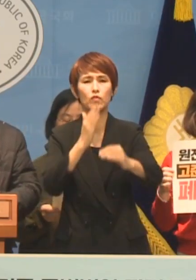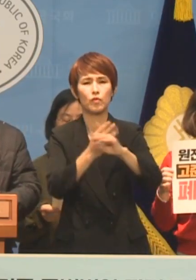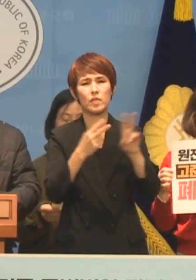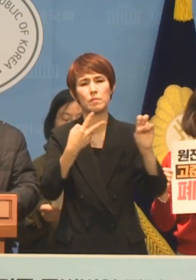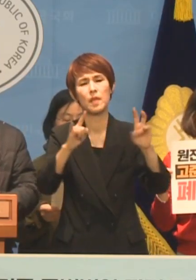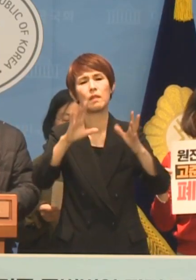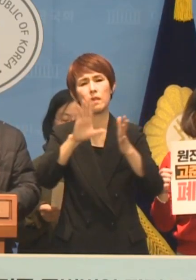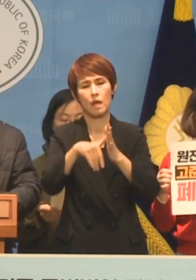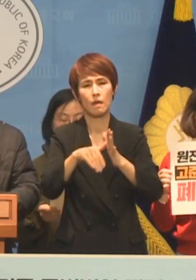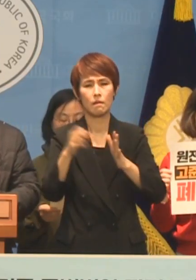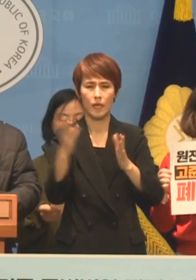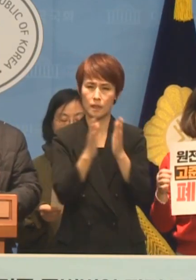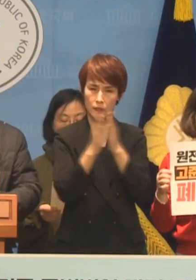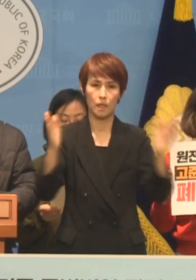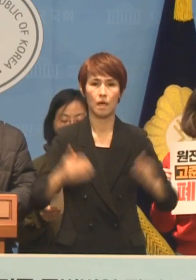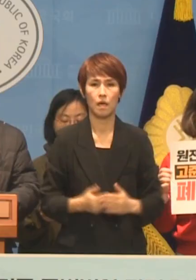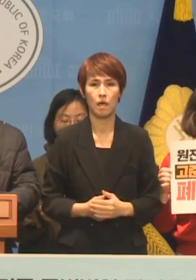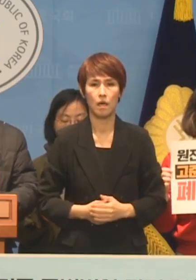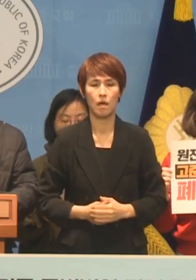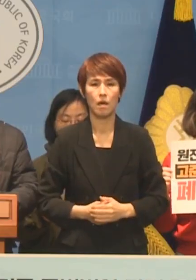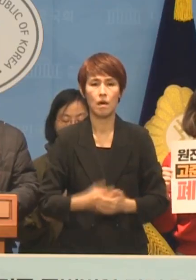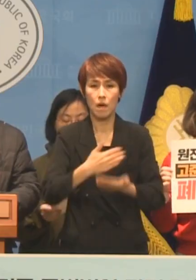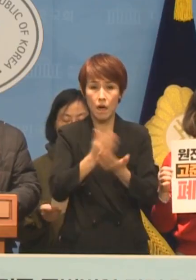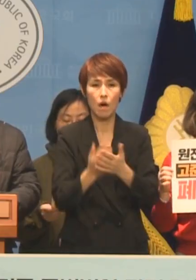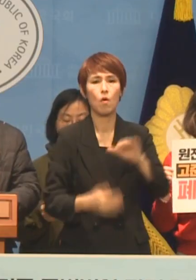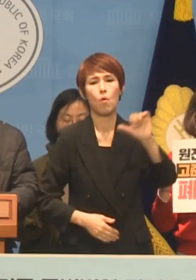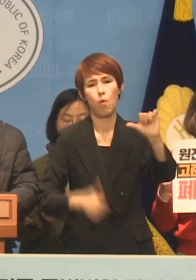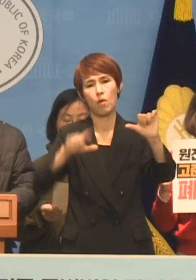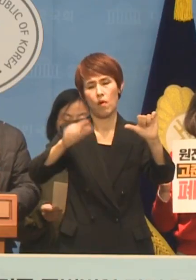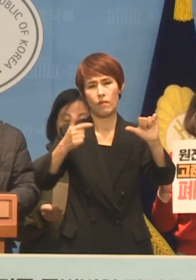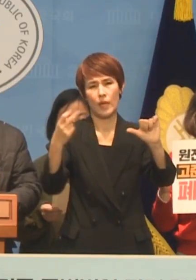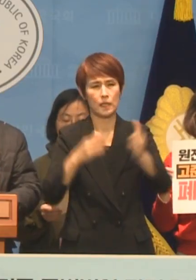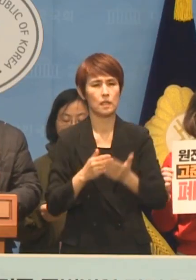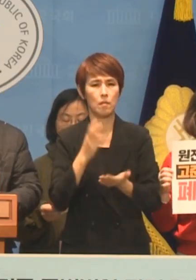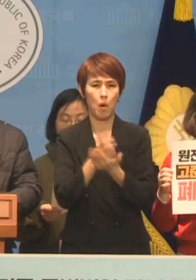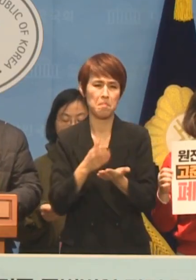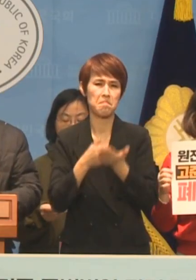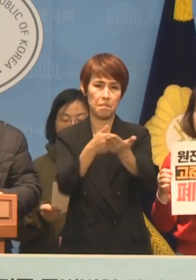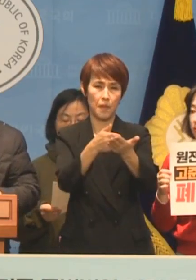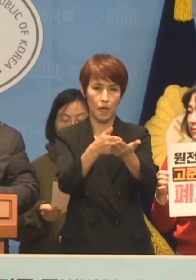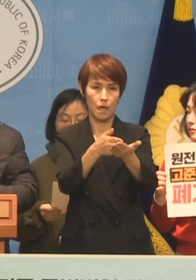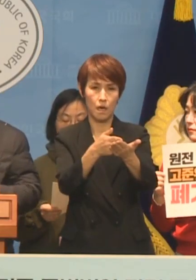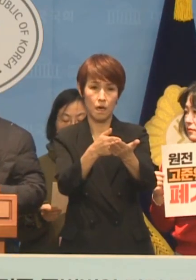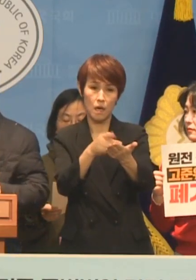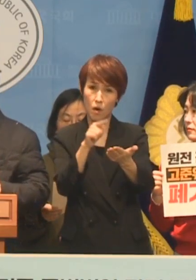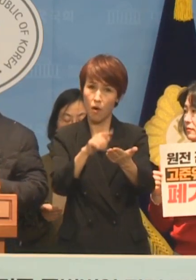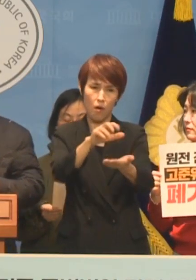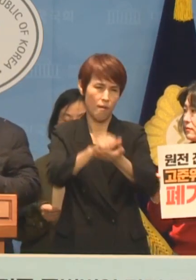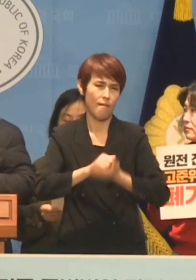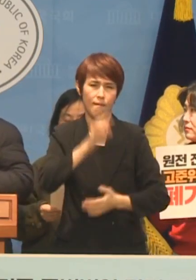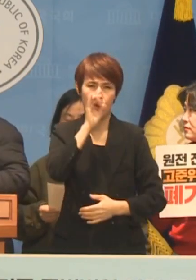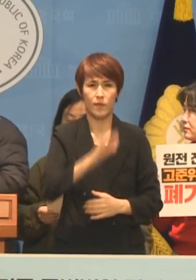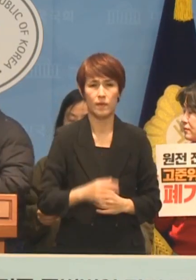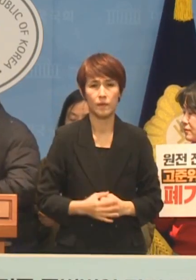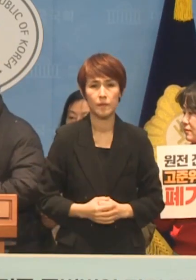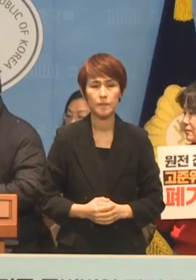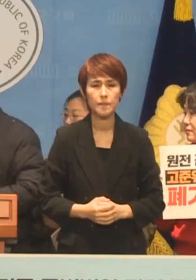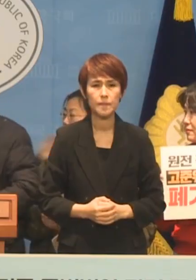국회 시작과 함께 총 5건이 발의된 것이며 이것은 절대 수용할 수 없는 내용이다.